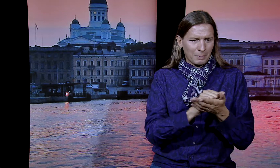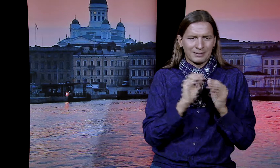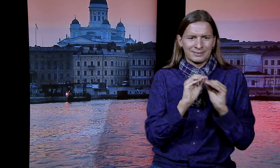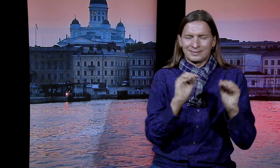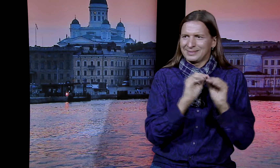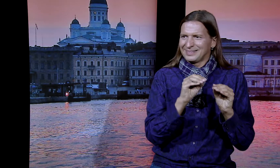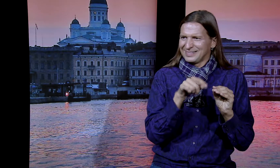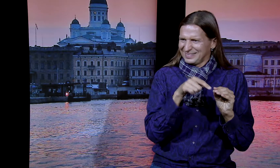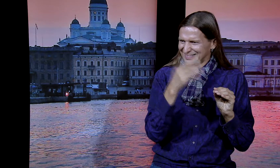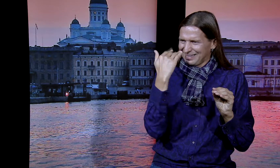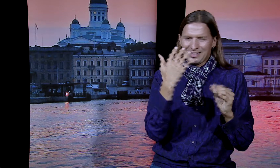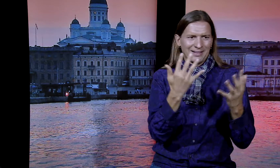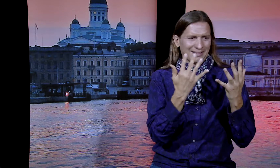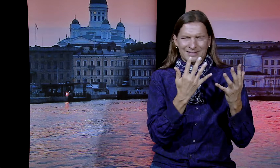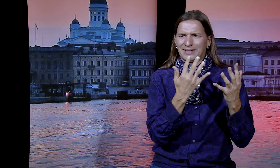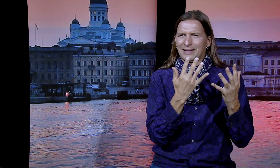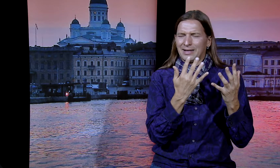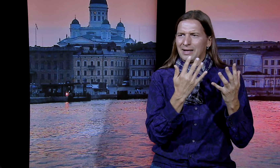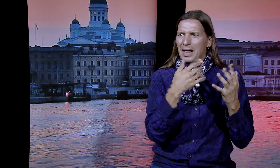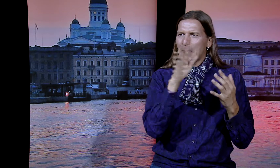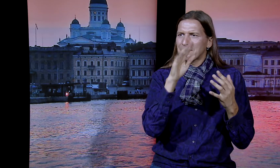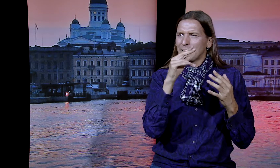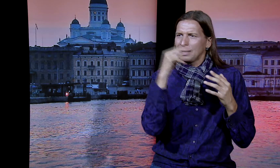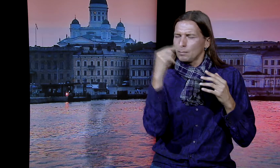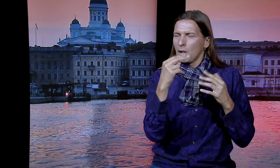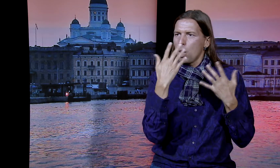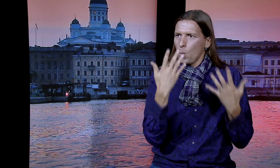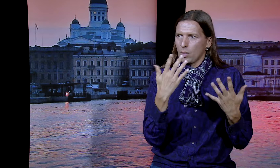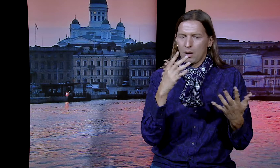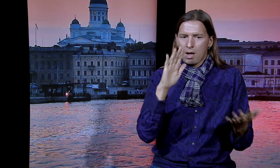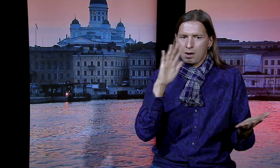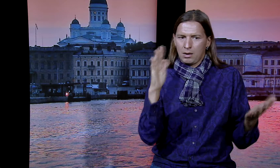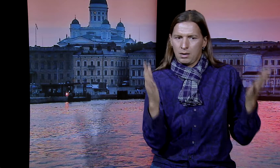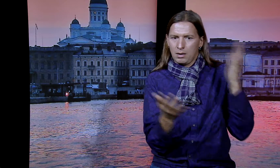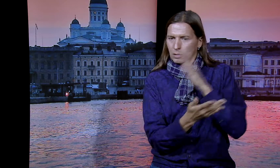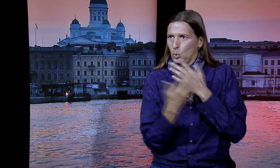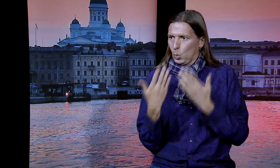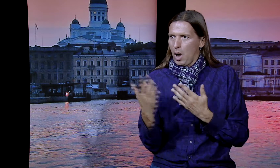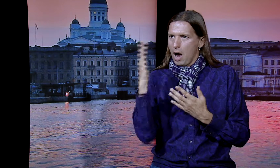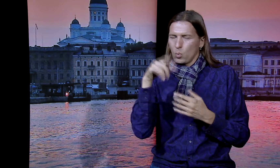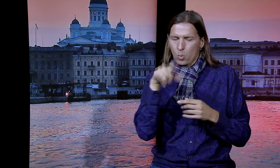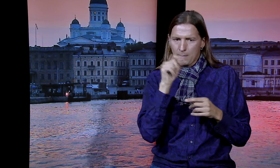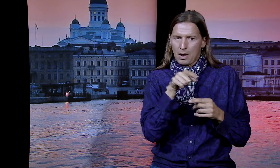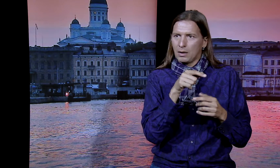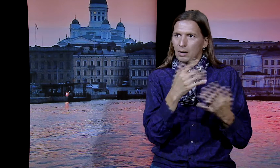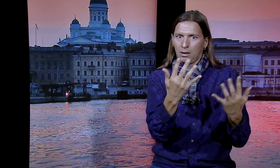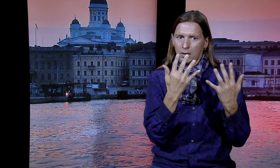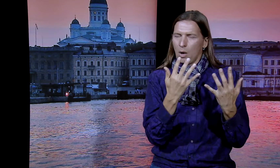täysin päinvastainen. Opettaja lähestyy kieltä viittomakielen näkökulmasta ja pohtii, millä tavoin saisi opetettua